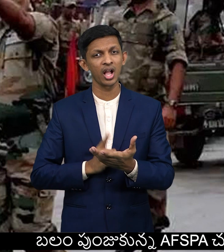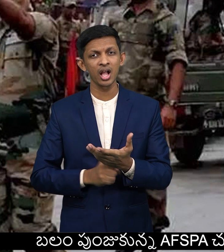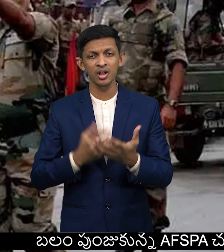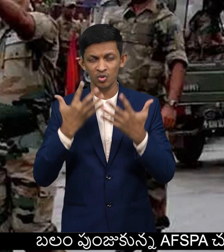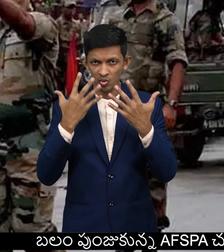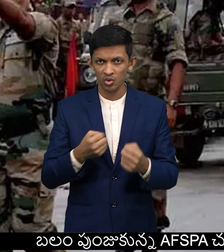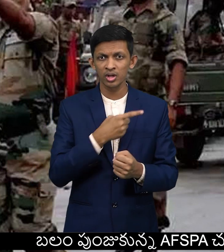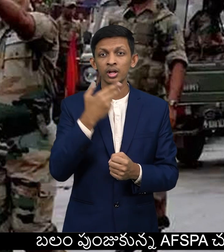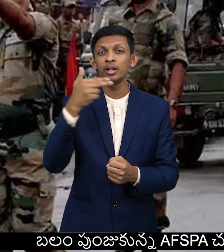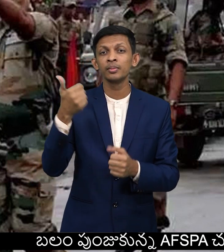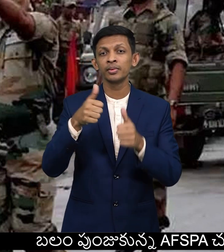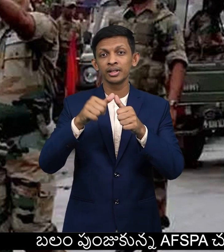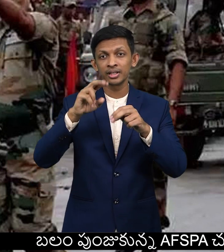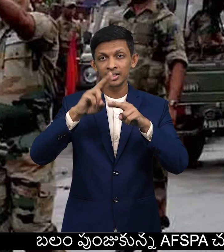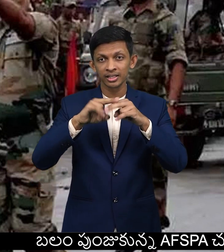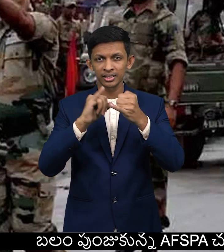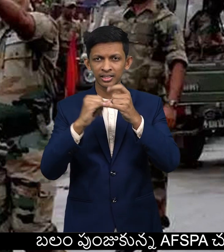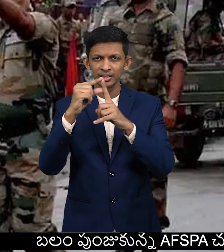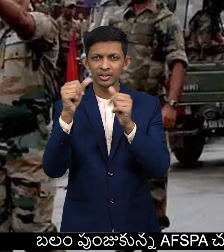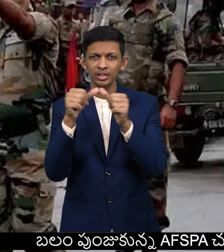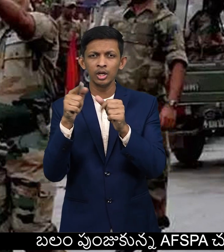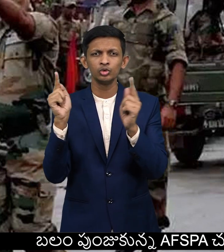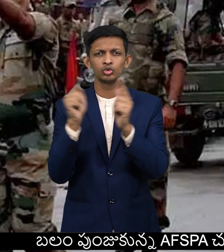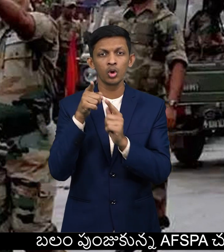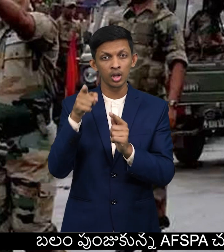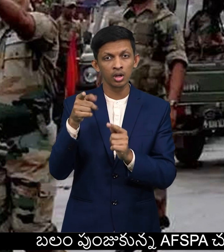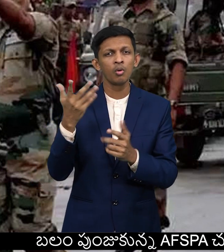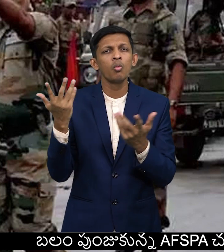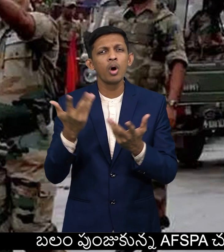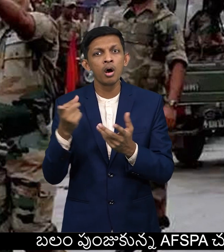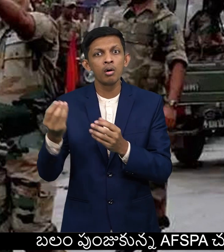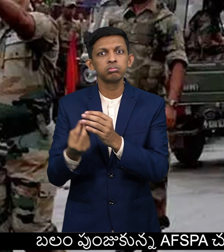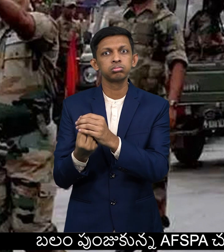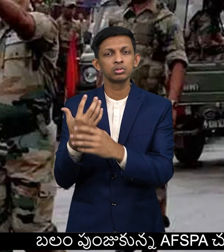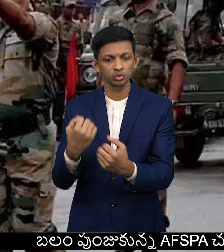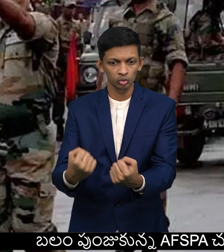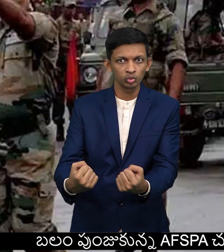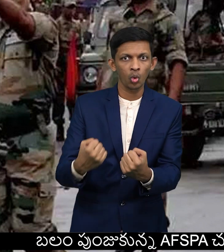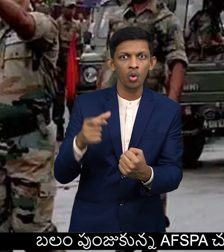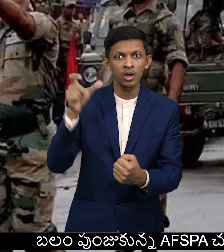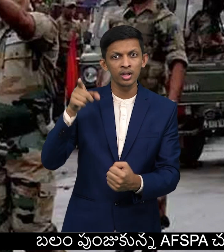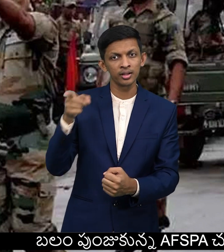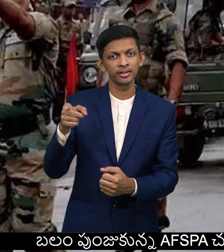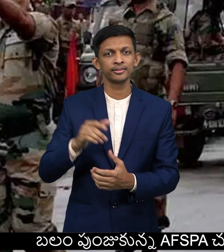బలం పుంజుకున్న ఏఎఫ్ఎస్పిఏ చట్టాన్ని ఉపసంహరించుకోవాలని డిమాండ్ చేశారు.